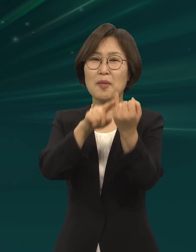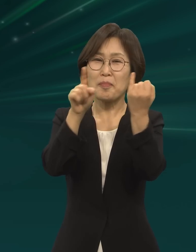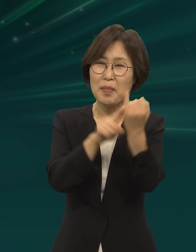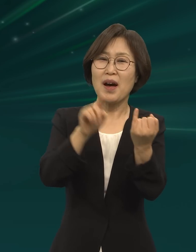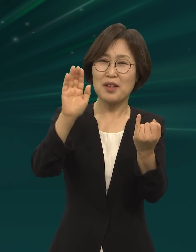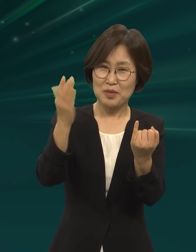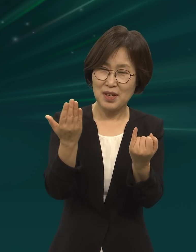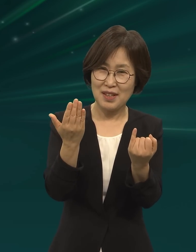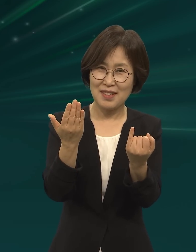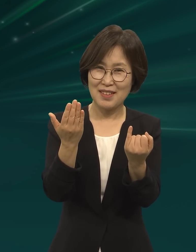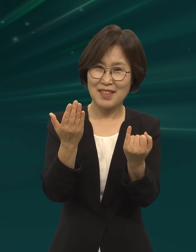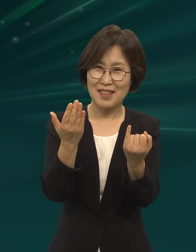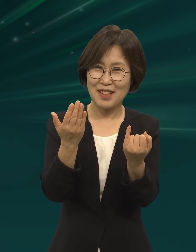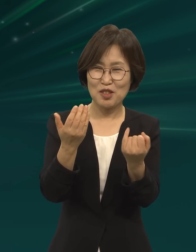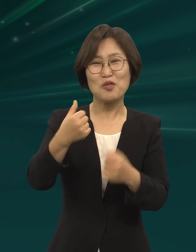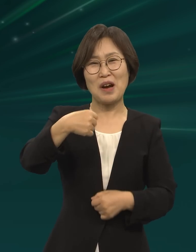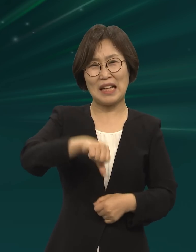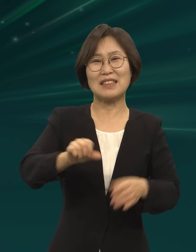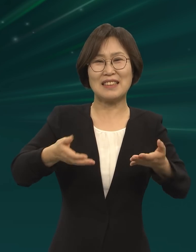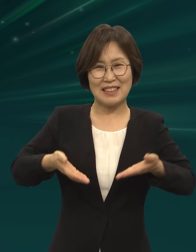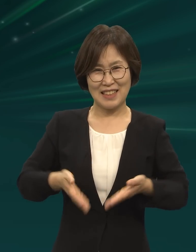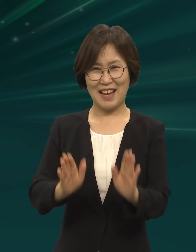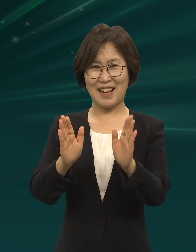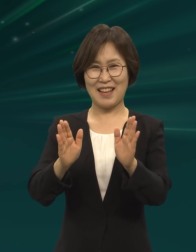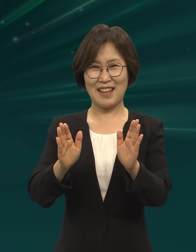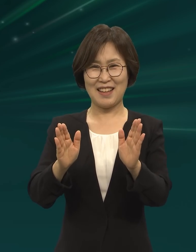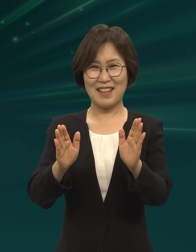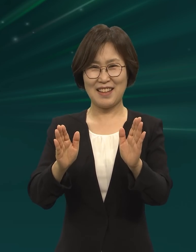그리고 아들이 낳습니다.